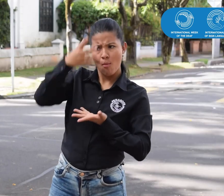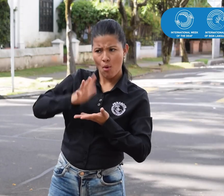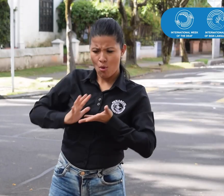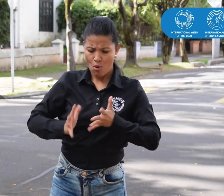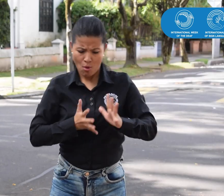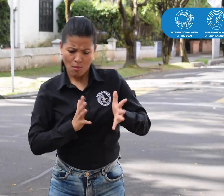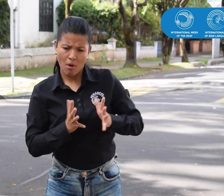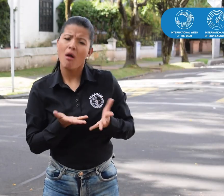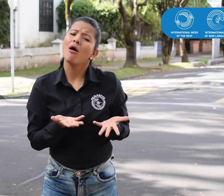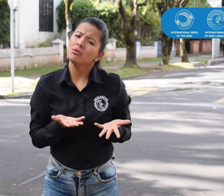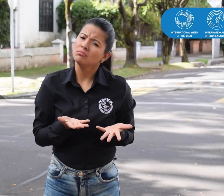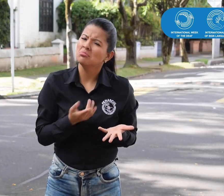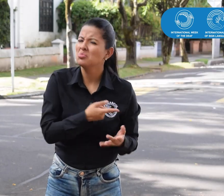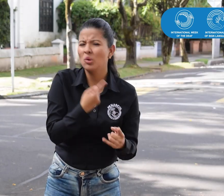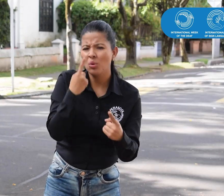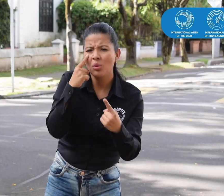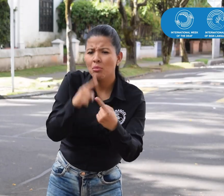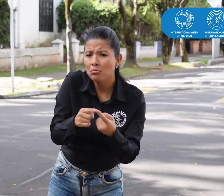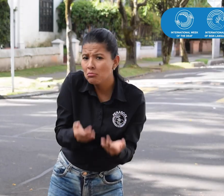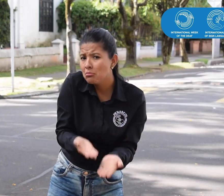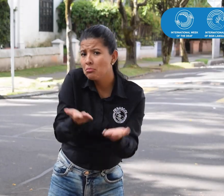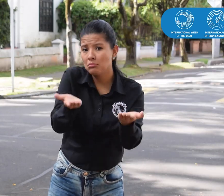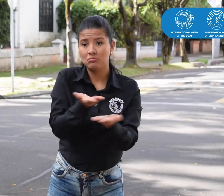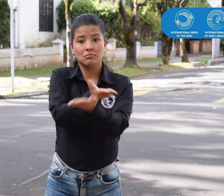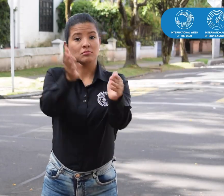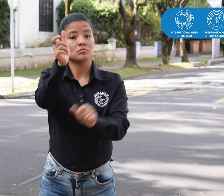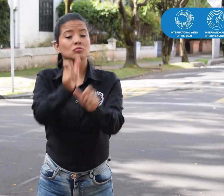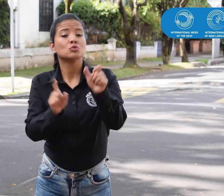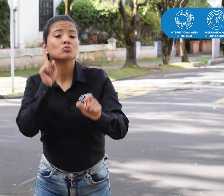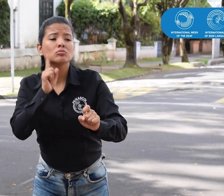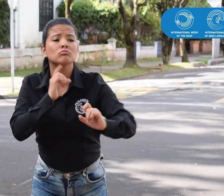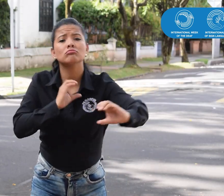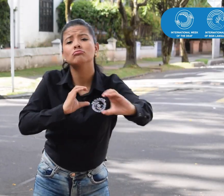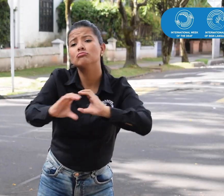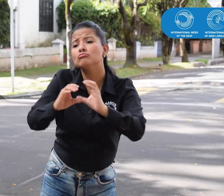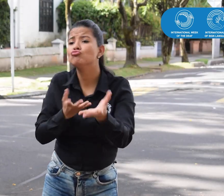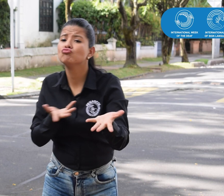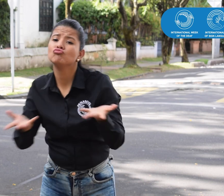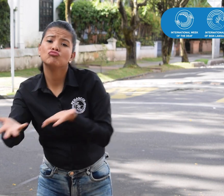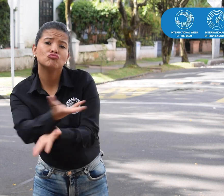señas sabemos que su propósito Es comunicarse con la comunidad sorda y está bien